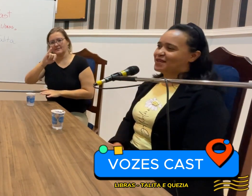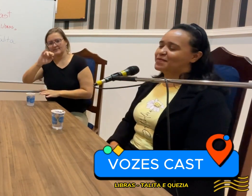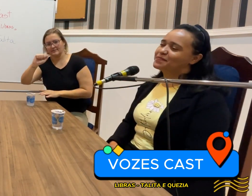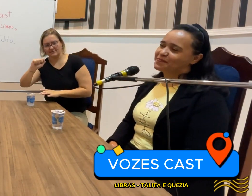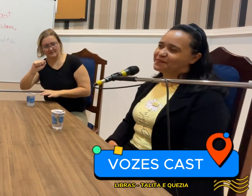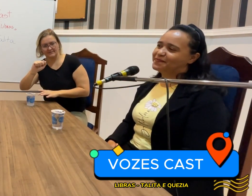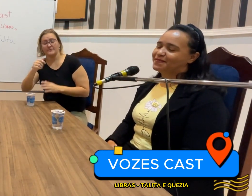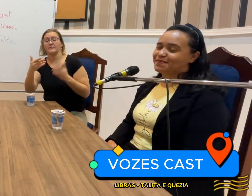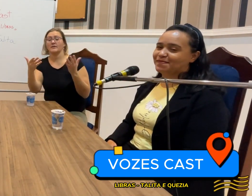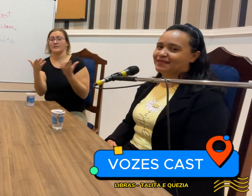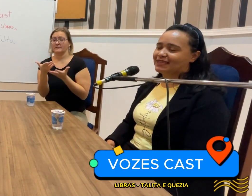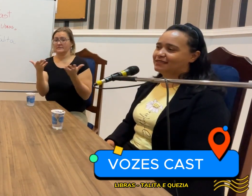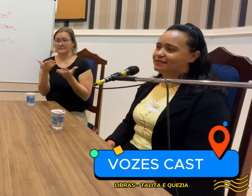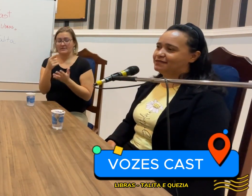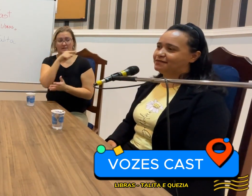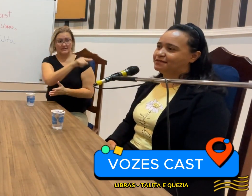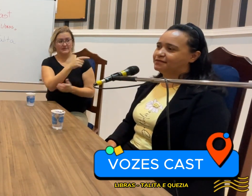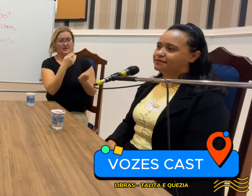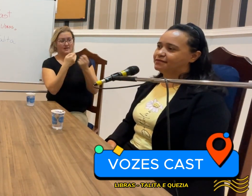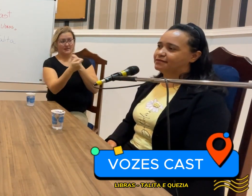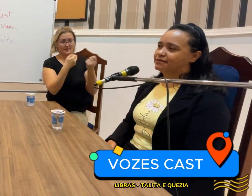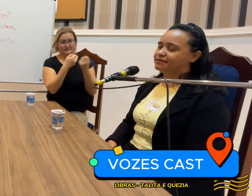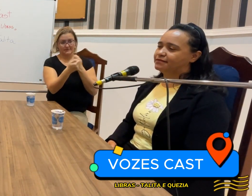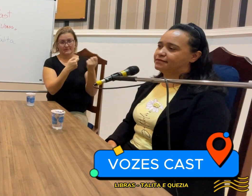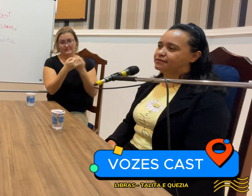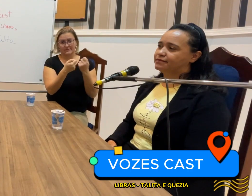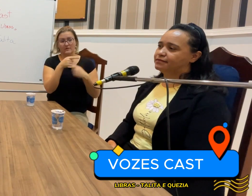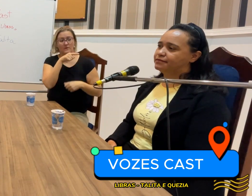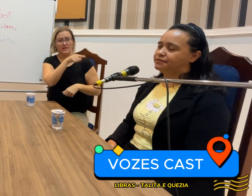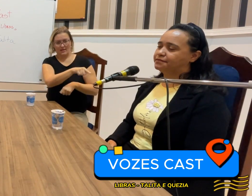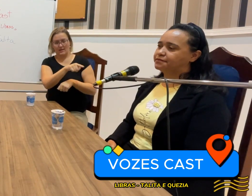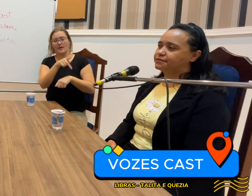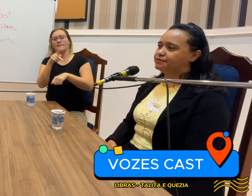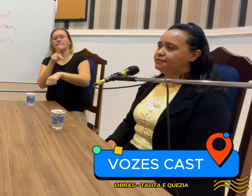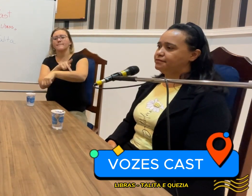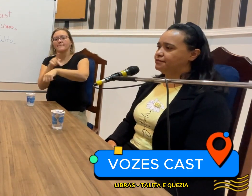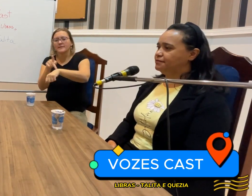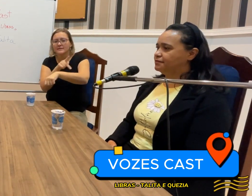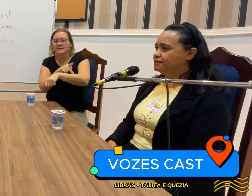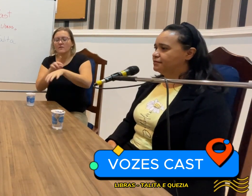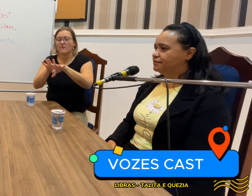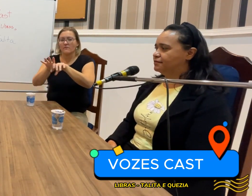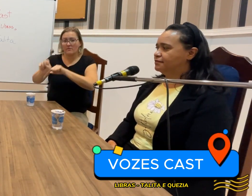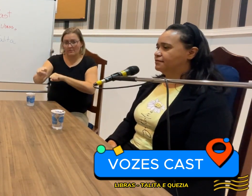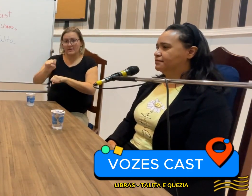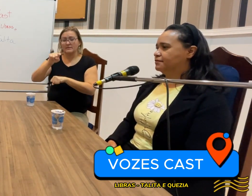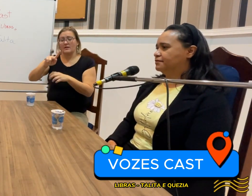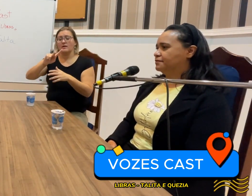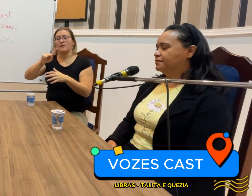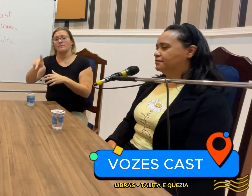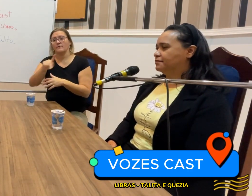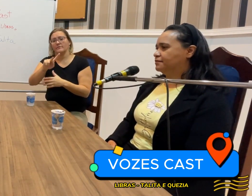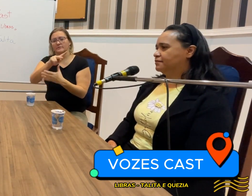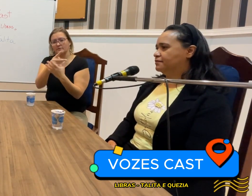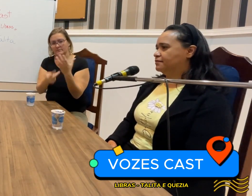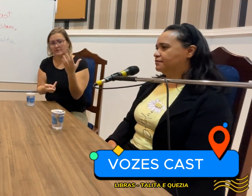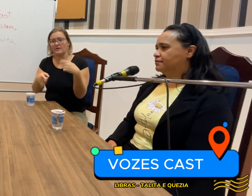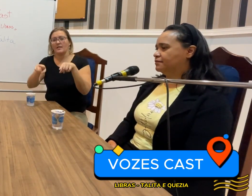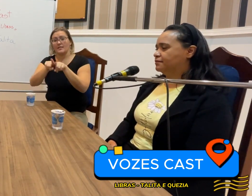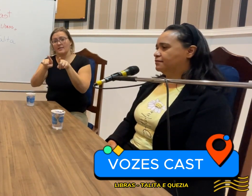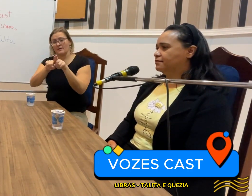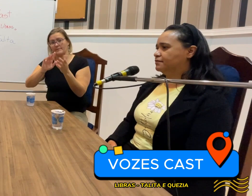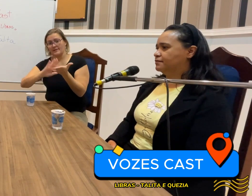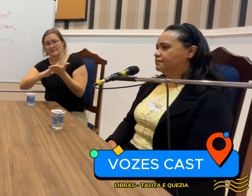será a nossa entrevistada. Ela é pedagoga, professora bilíngue e intérprete